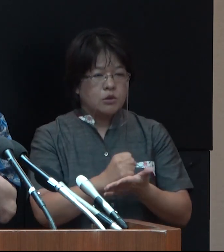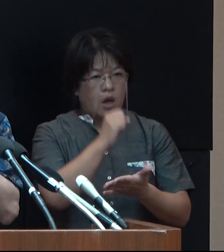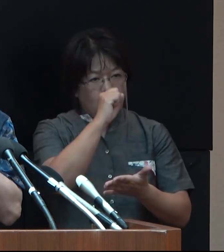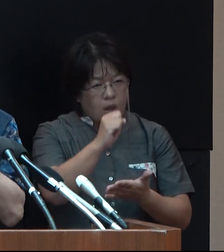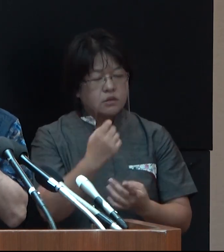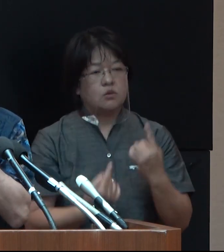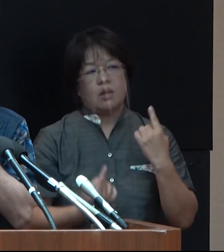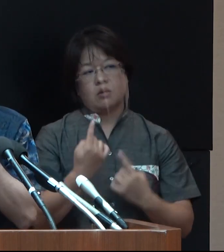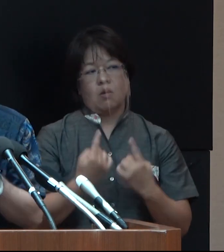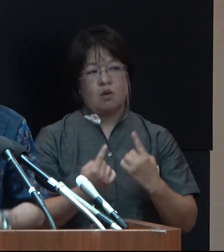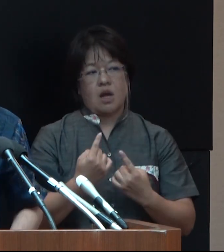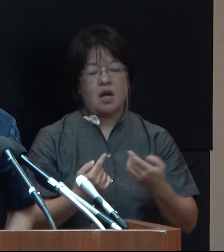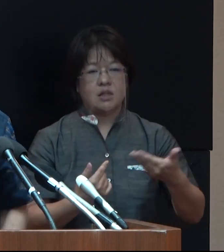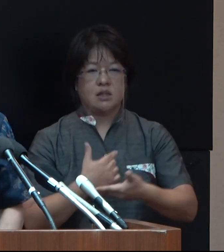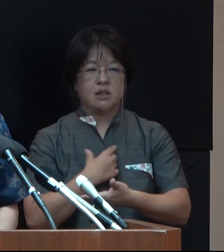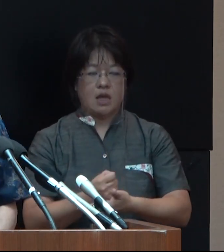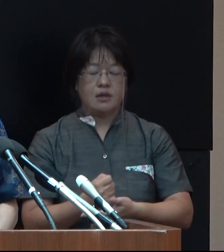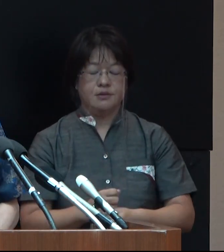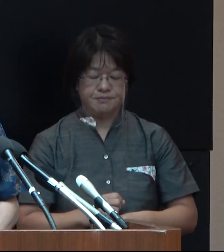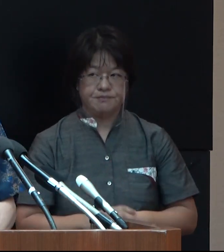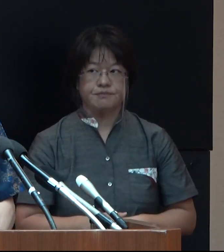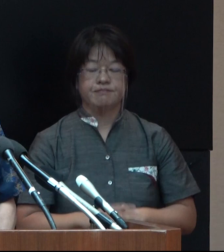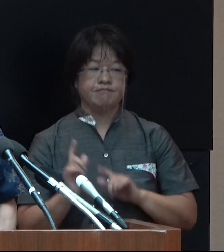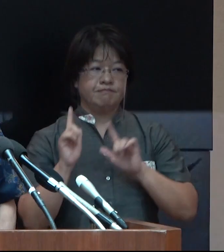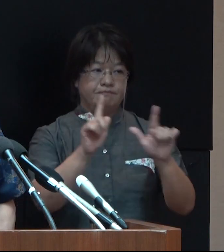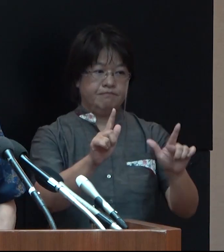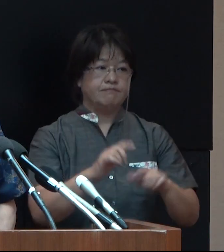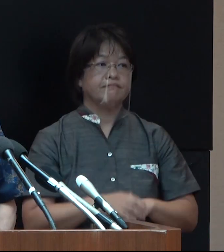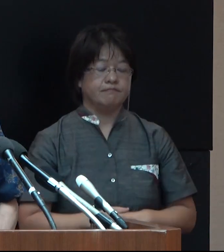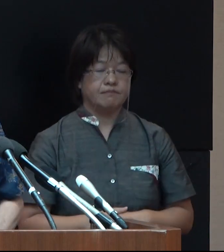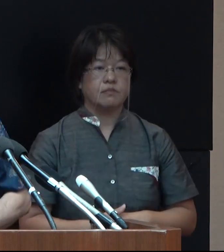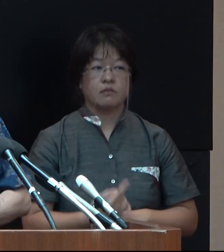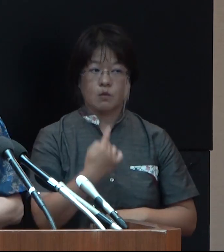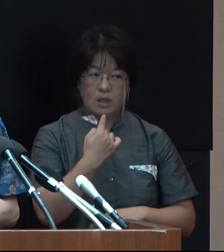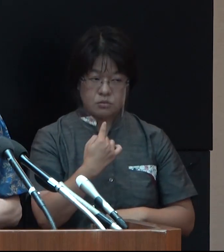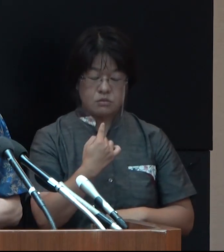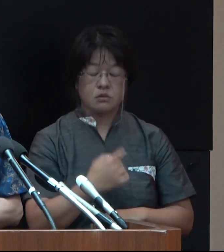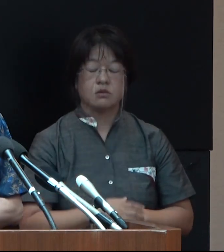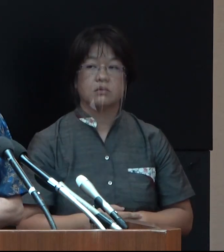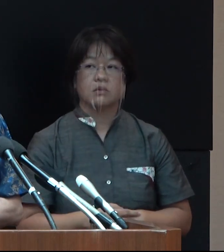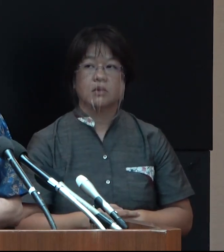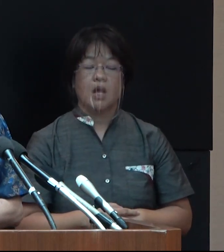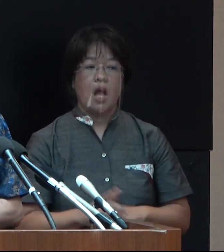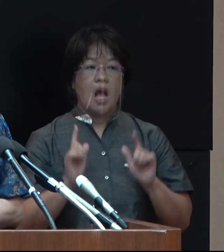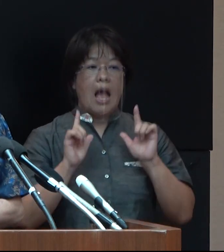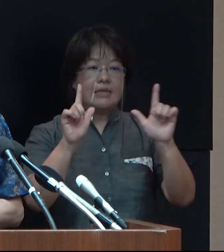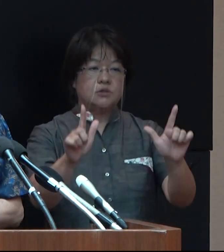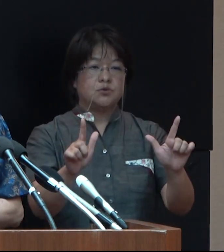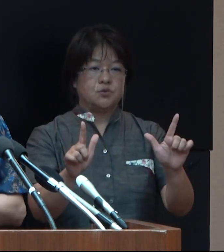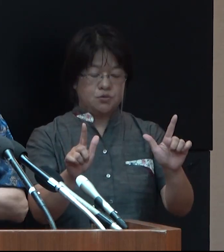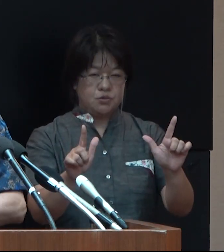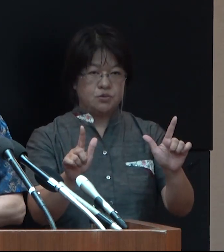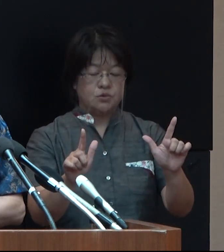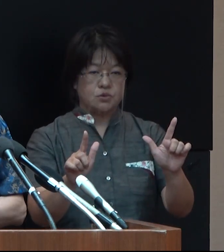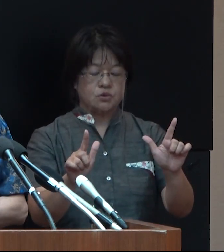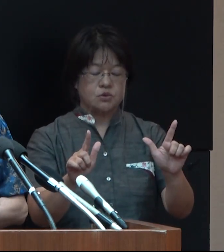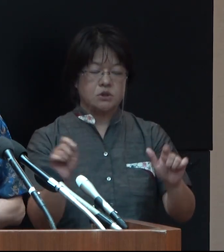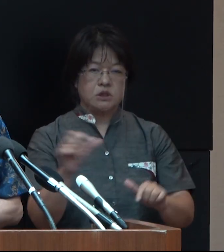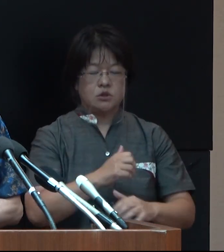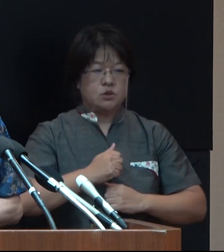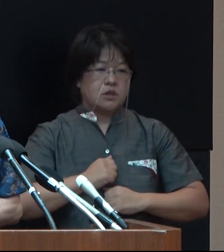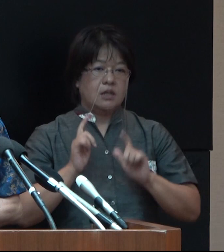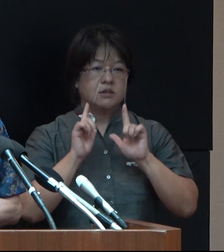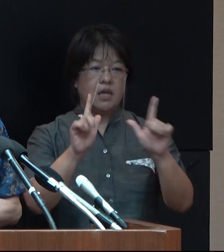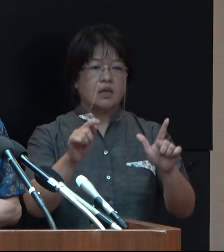どうかというのを教えてください。 まず私のその発出するその緊急事態宣